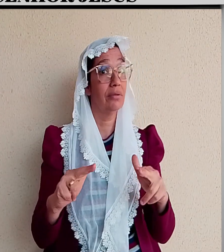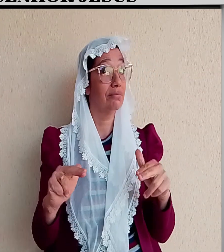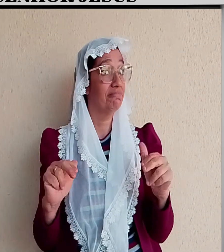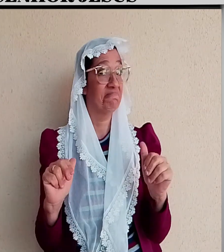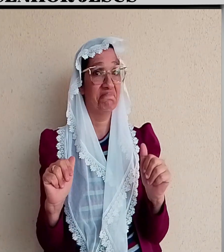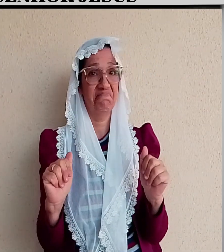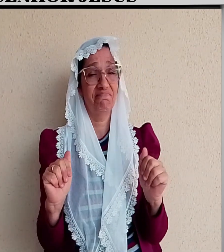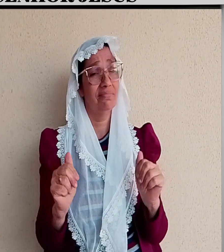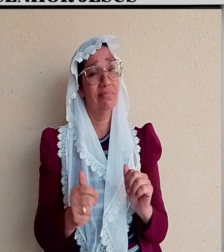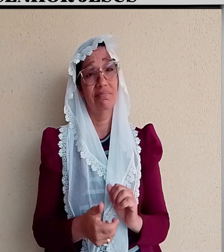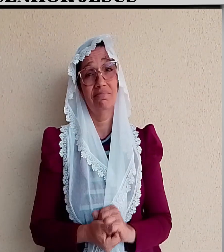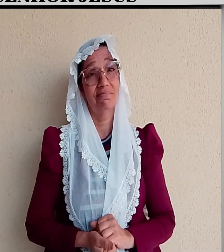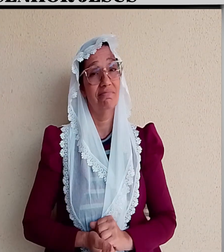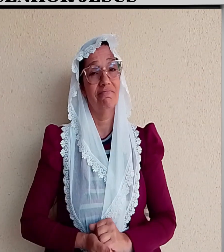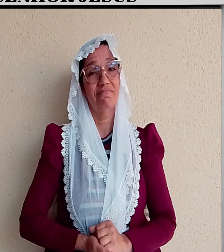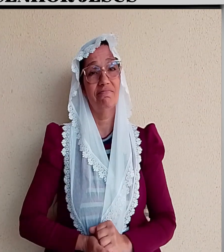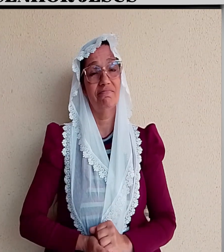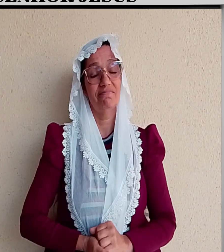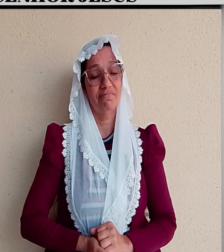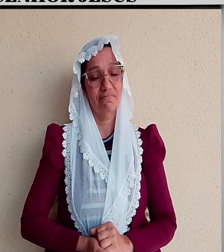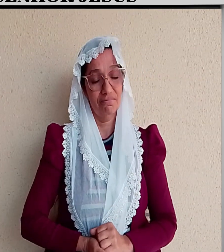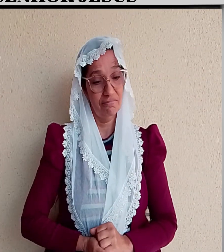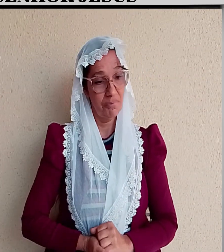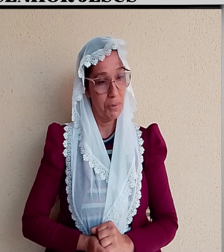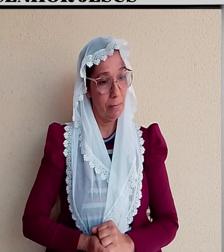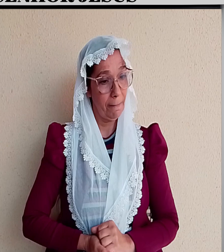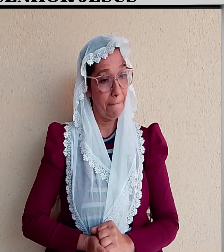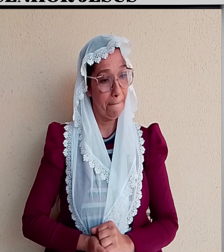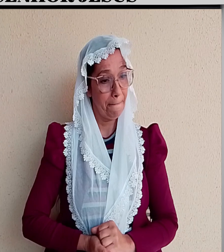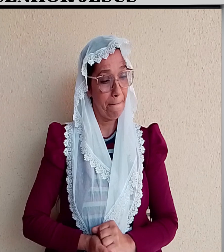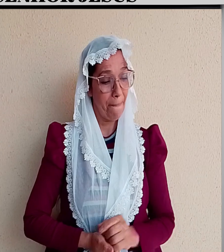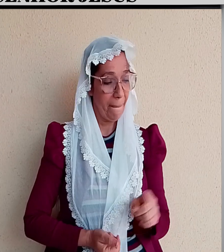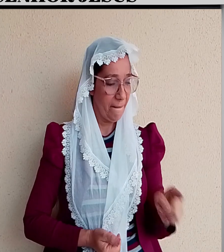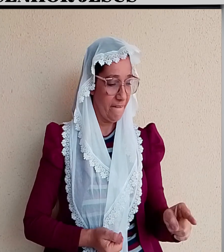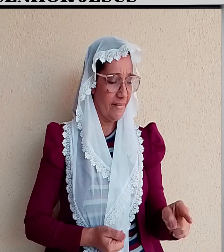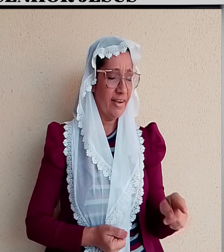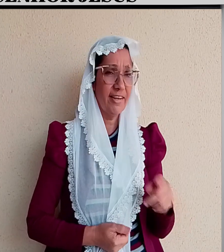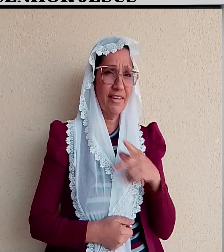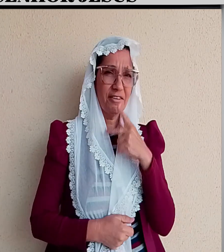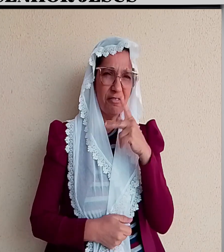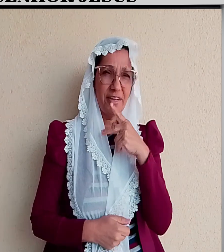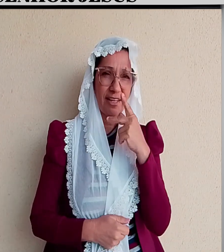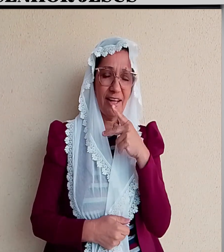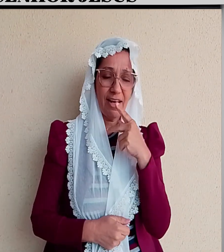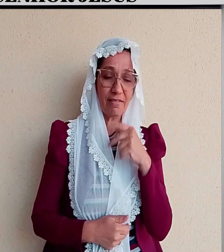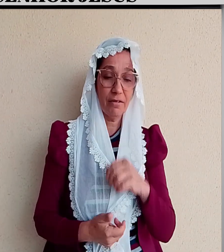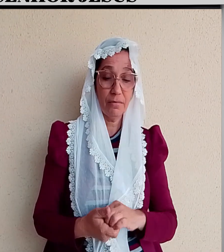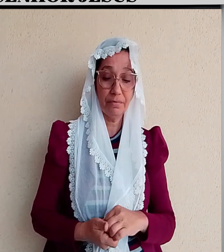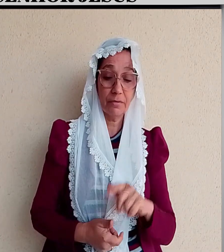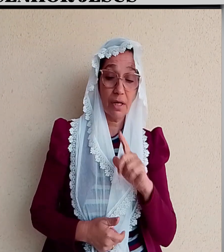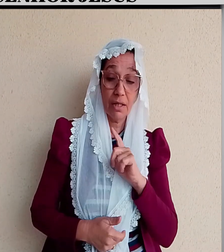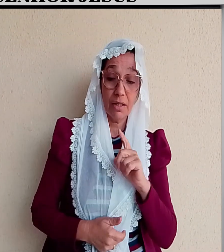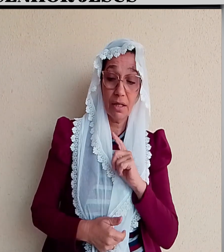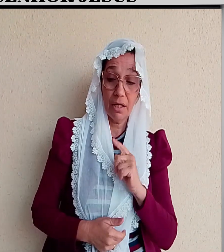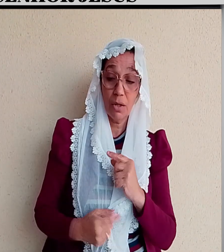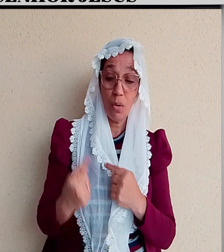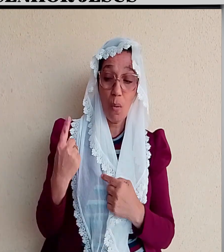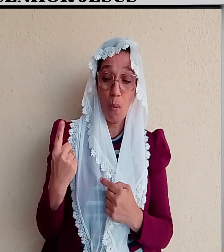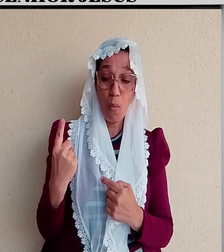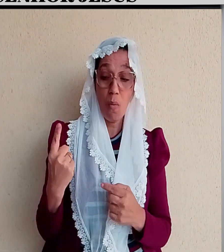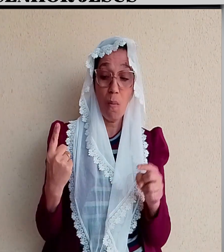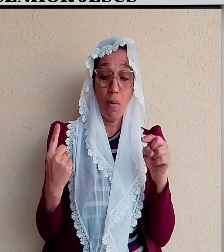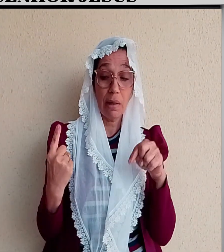ele simplesmente disse que um de vós há de me trair, e aquele que come no meu prato, come